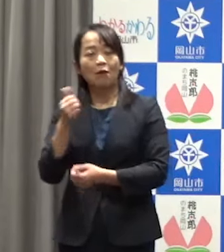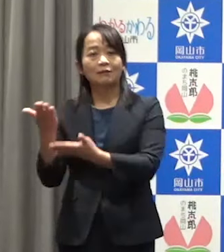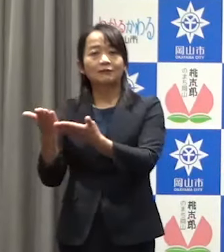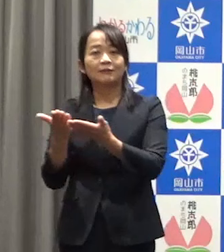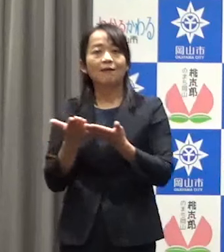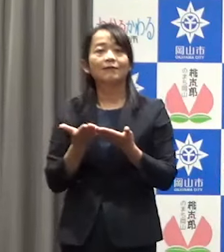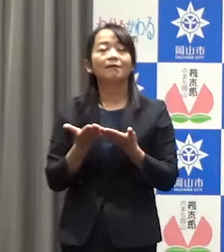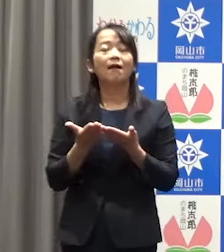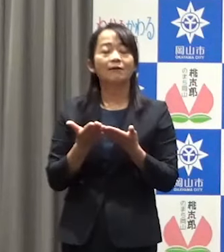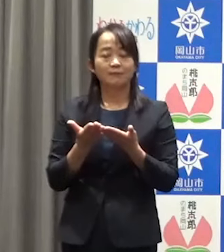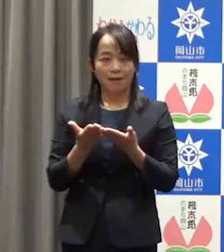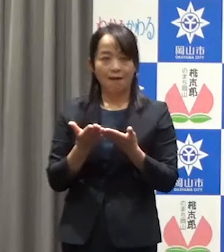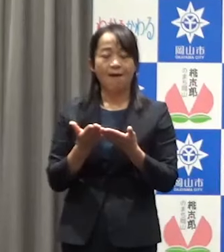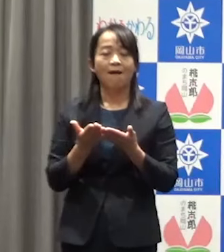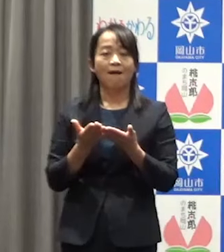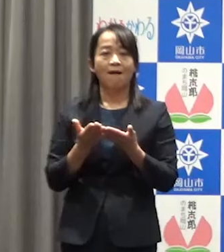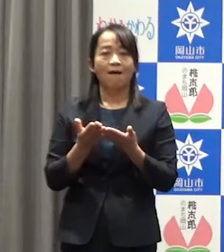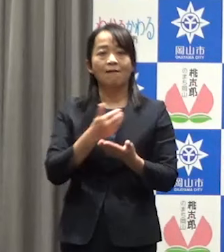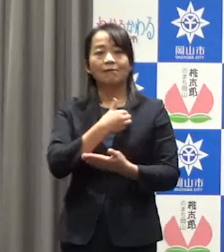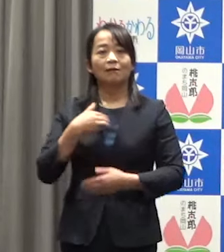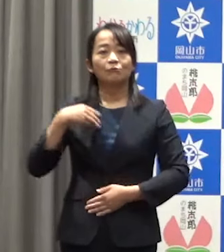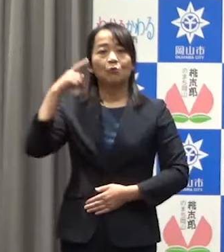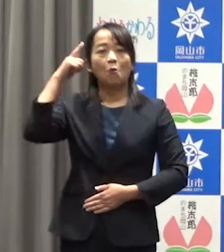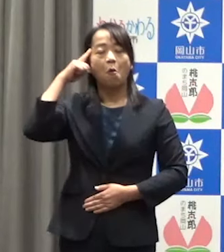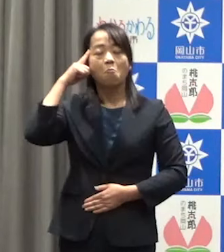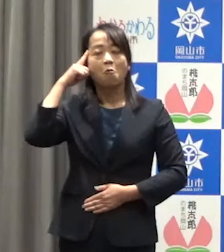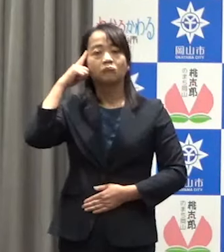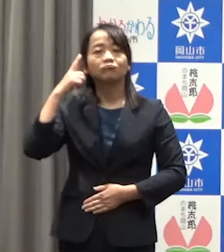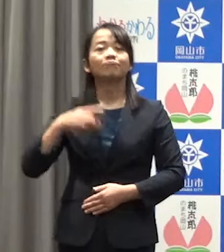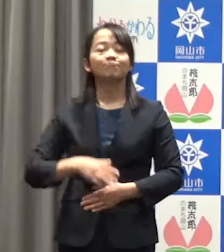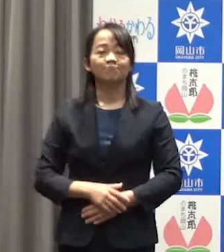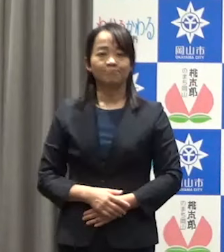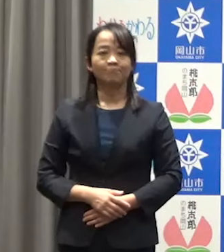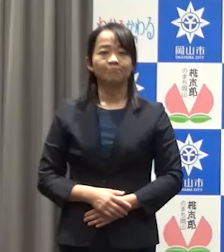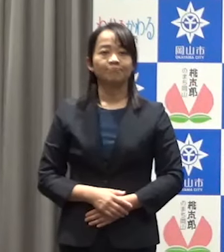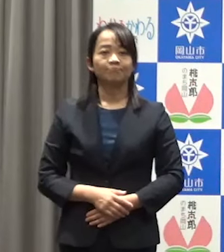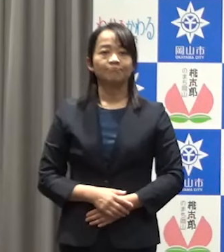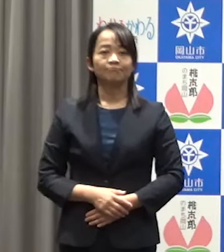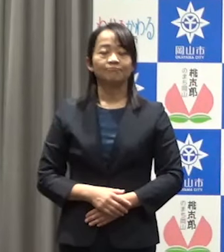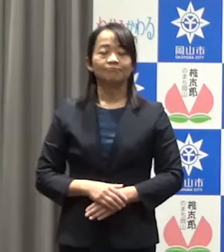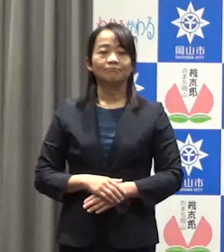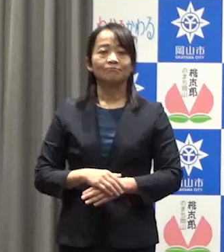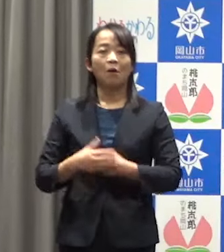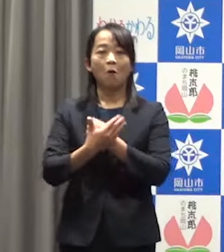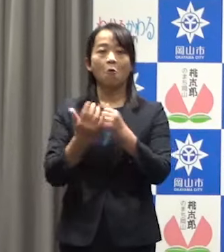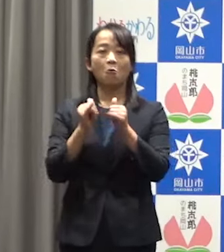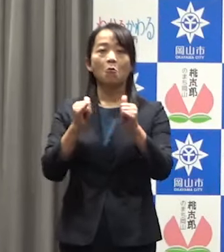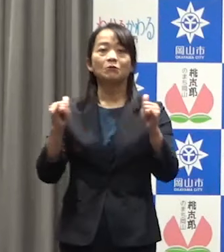っております。楽観することなく、特に保護者の、